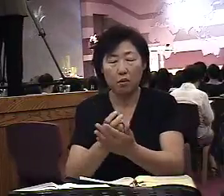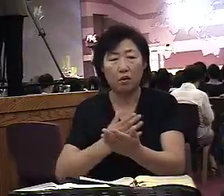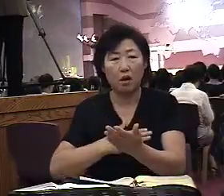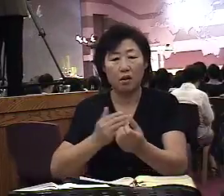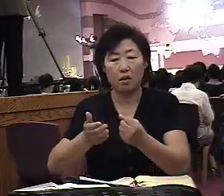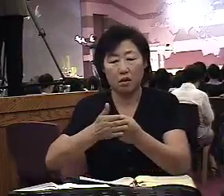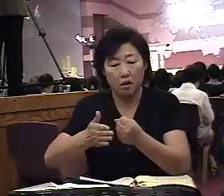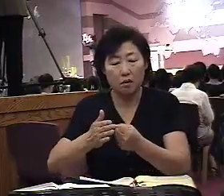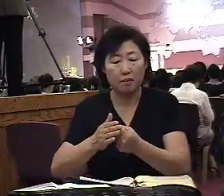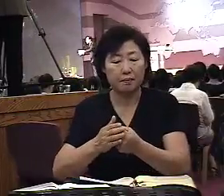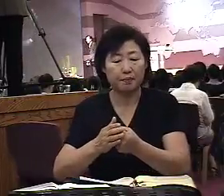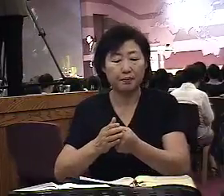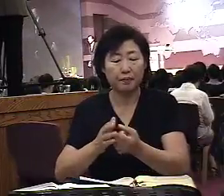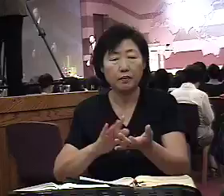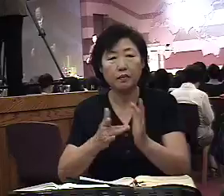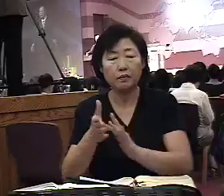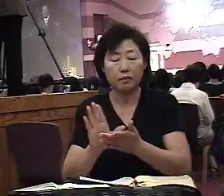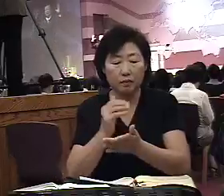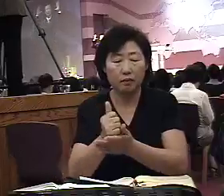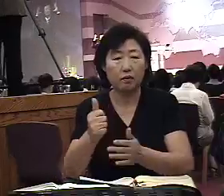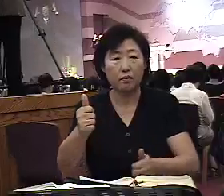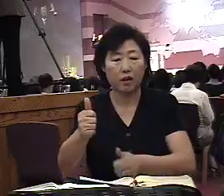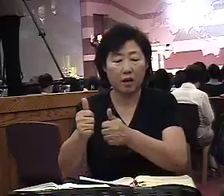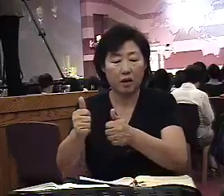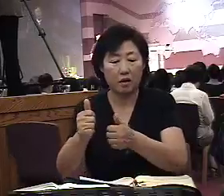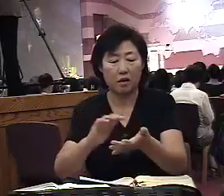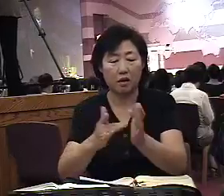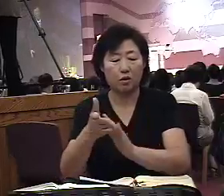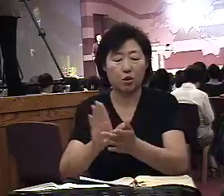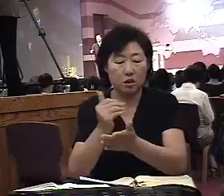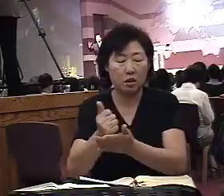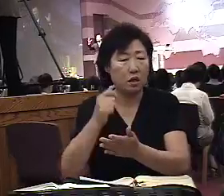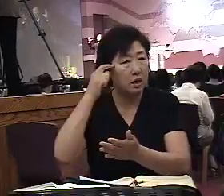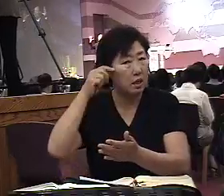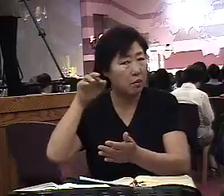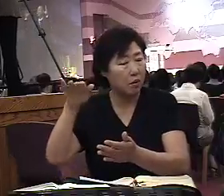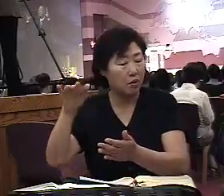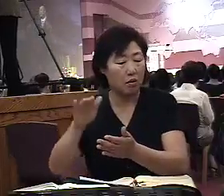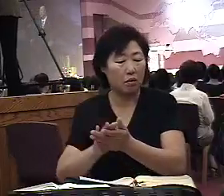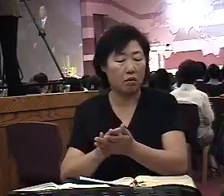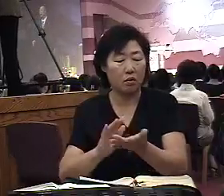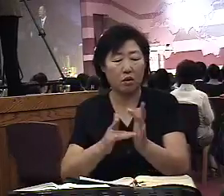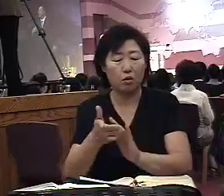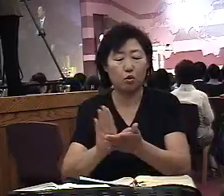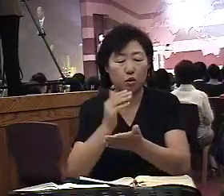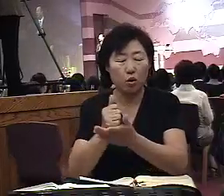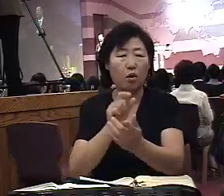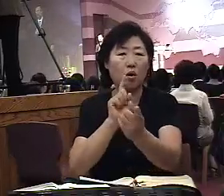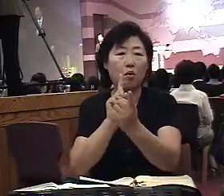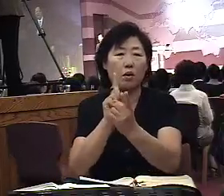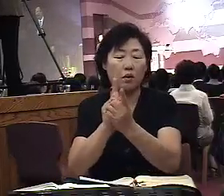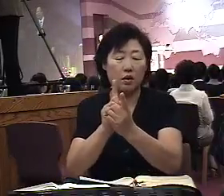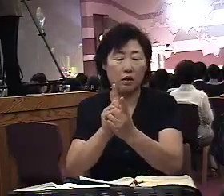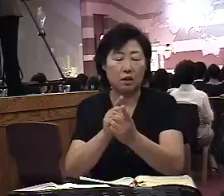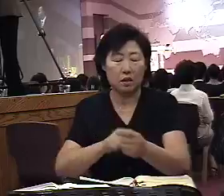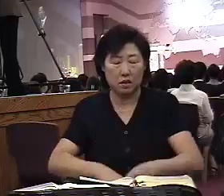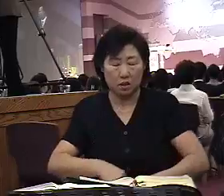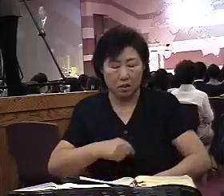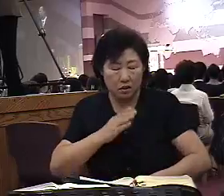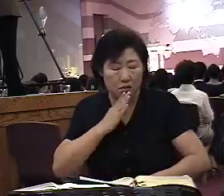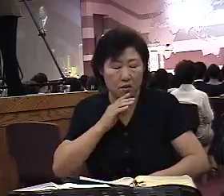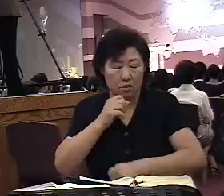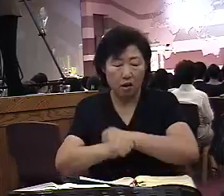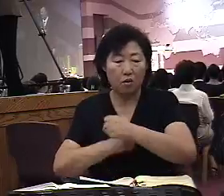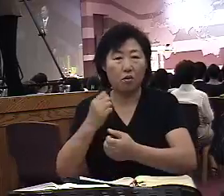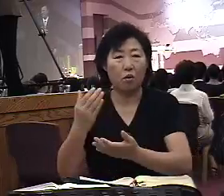하여금 예수 그리스도를 쫓게 하였고 예수 그리스도를 사모하게 하였고 예수 그리스도를 만남으로 진정 자유함을